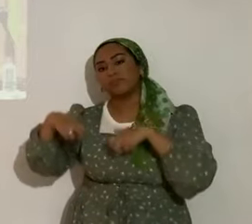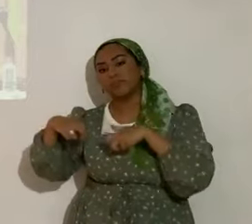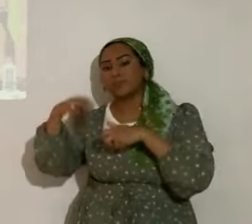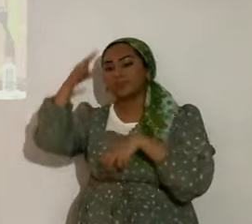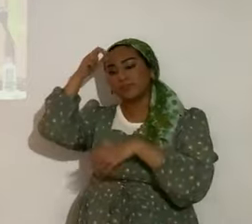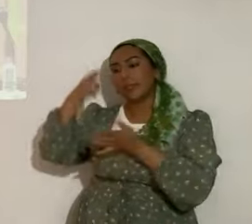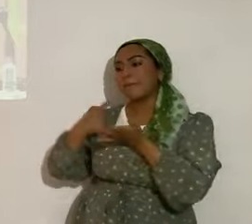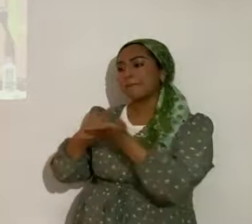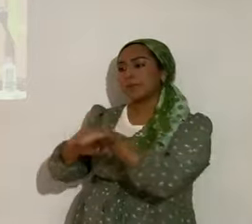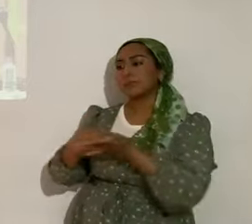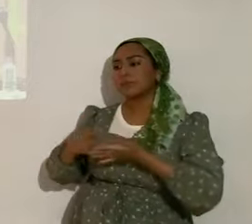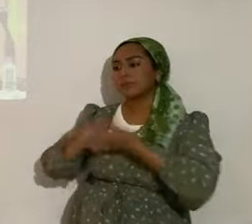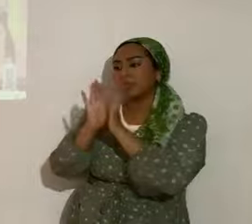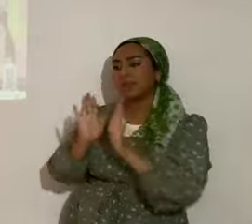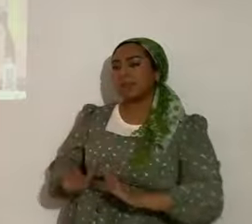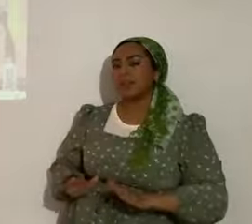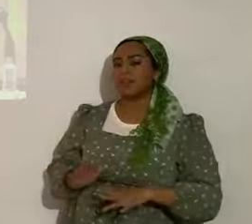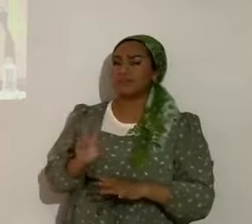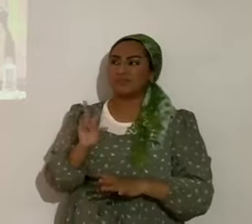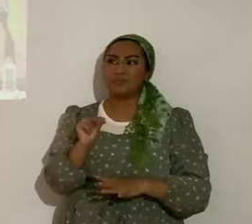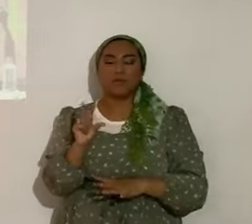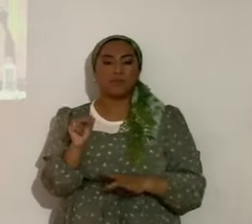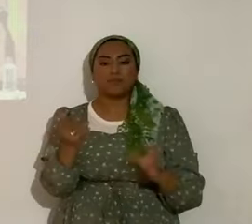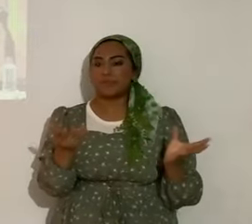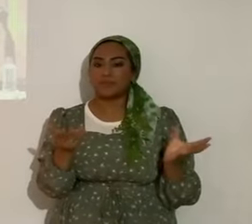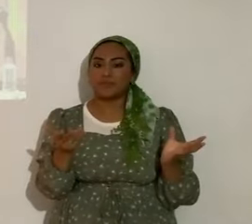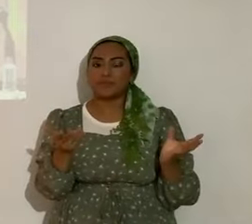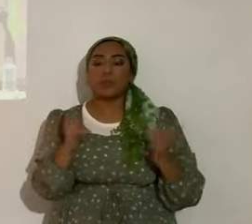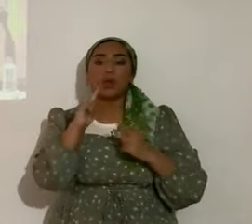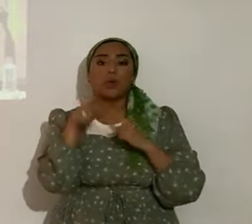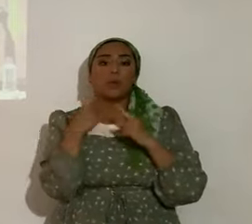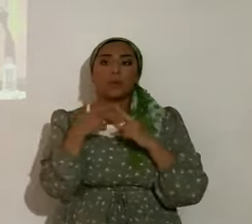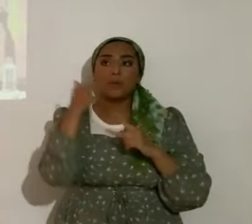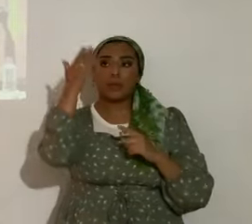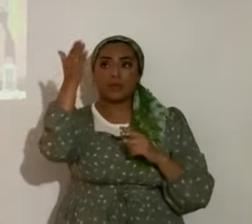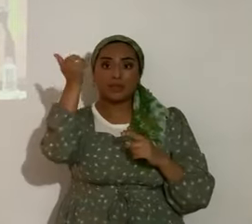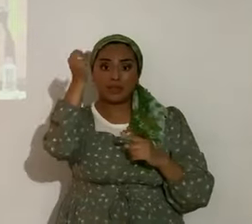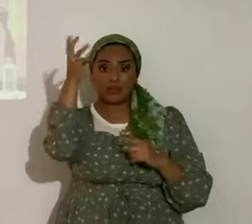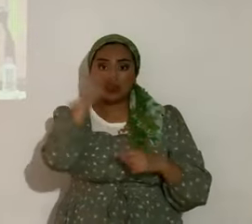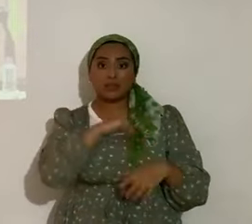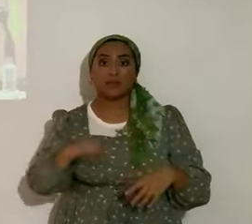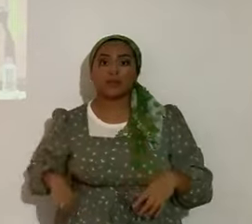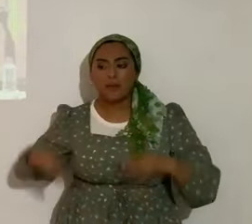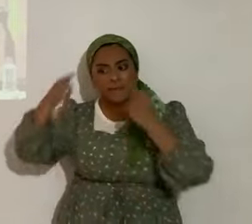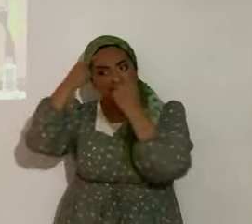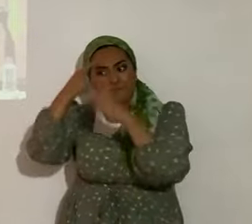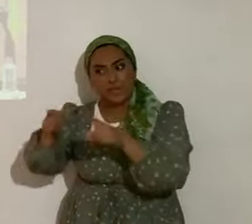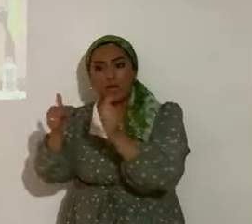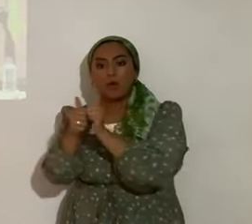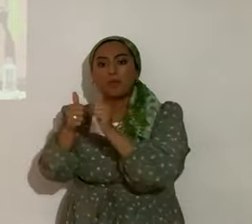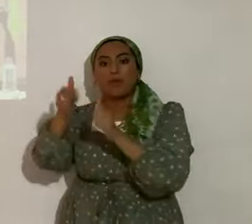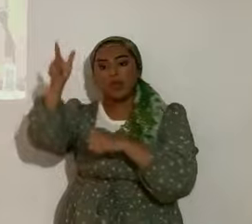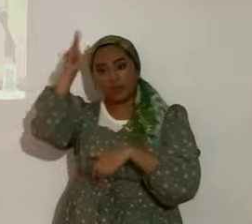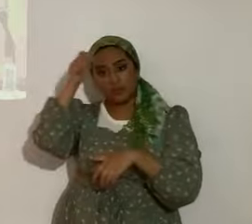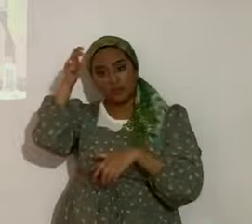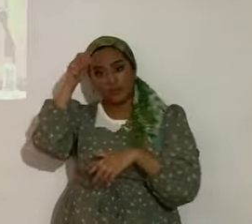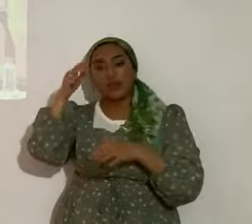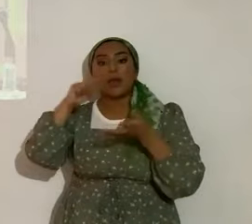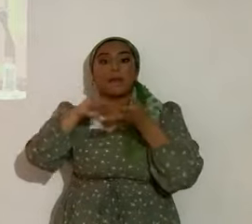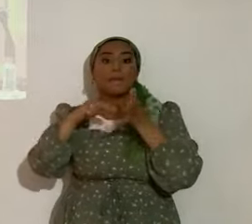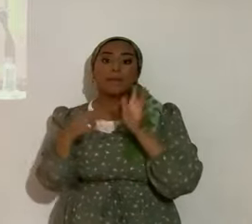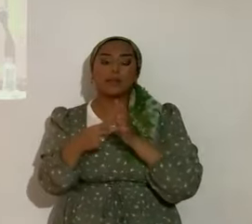diablo. Eso no existe. Entonces, cuando Yahshua Mashiach dice, ponte de acuerdo con el adversario, ¿sí? Bueno,